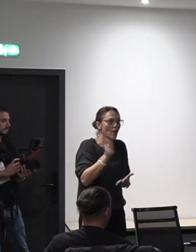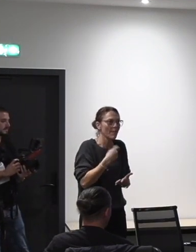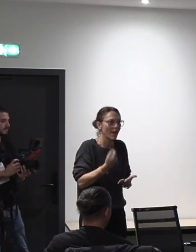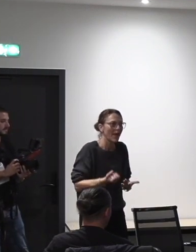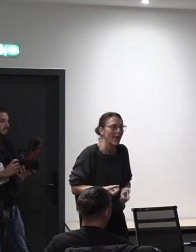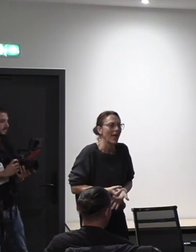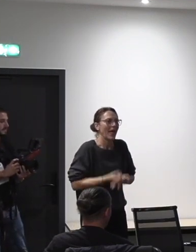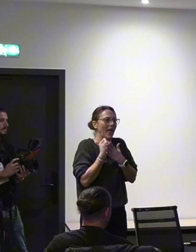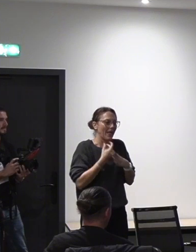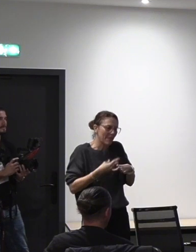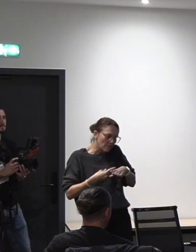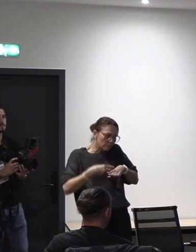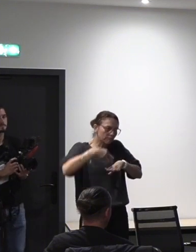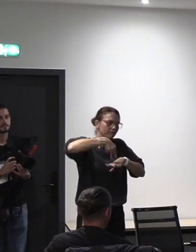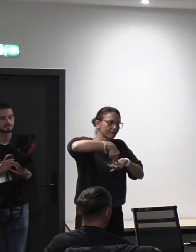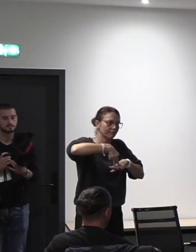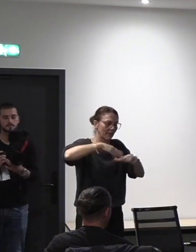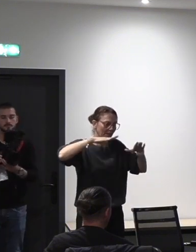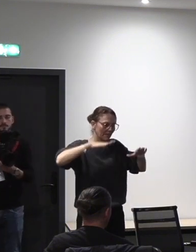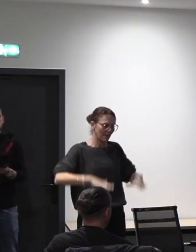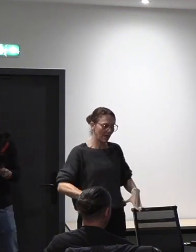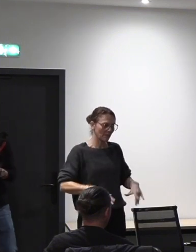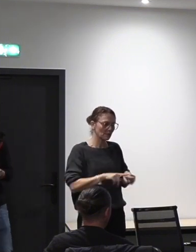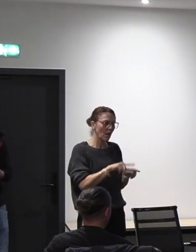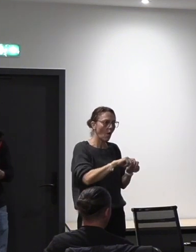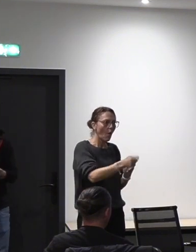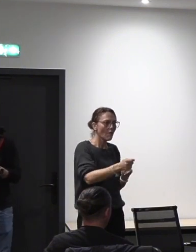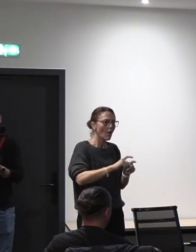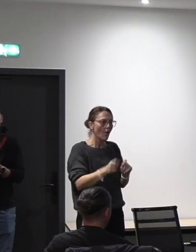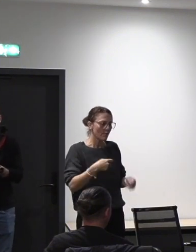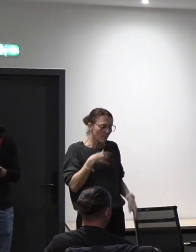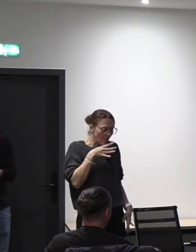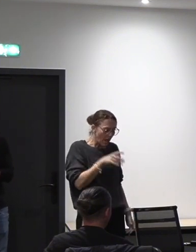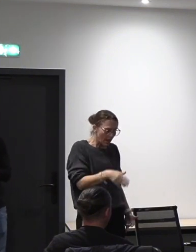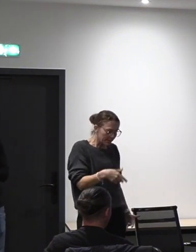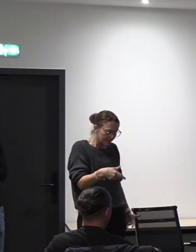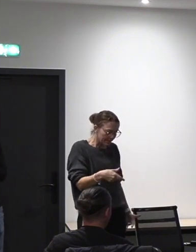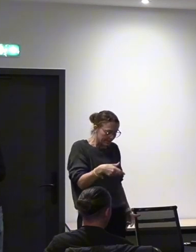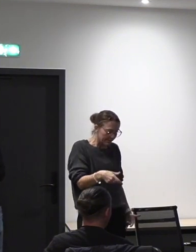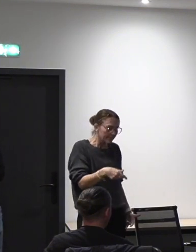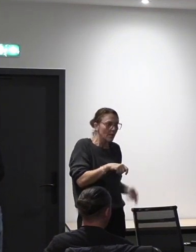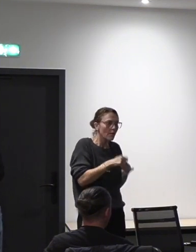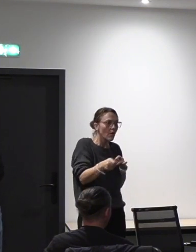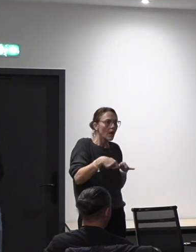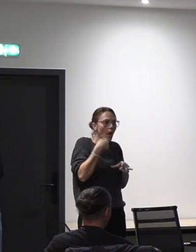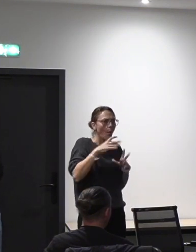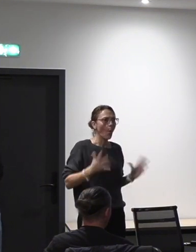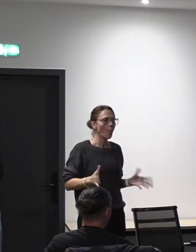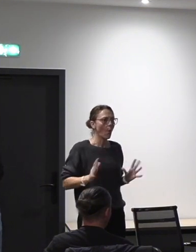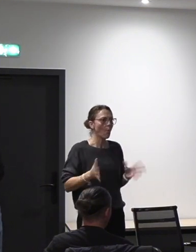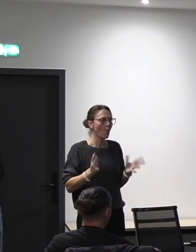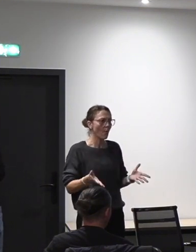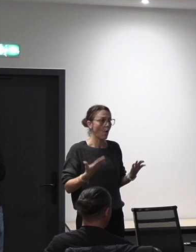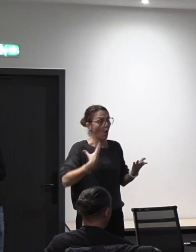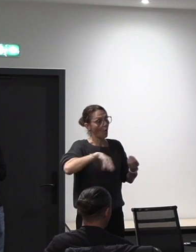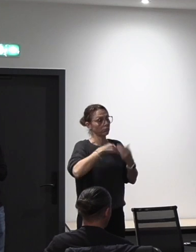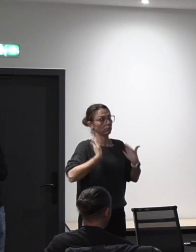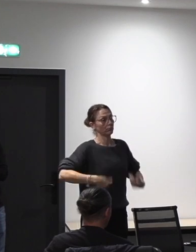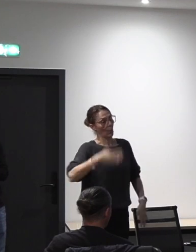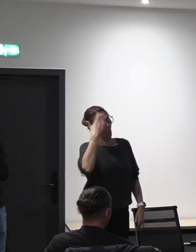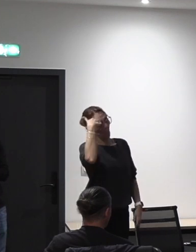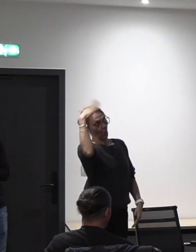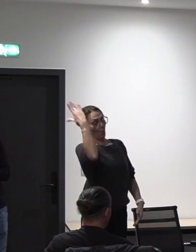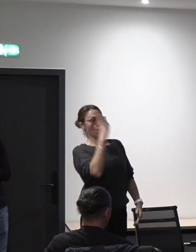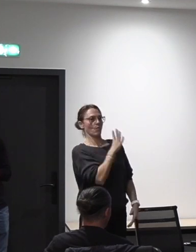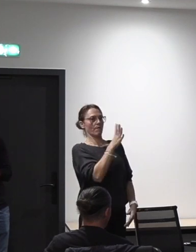mettre un peu assis, à baisser la table et à ouvrir la biscotte et le yaourt. Et c'est pas des gens méchants du tout. Hein. Et j'étais VIP, vous imaginez Monsieur Lambda,